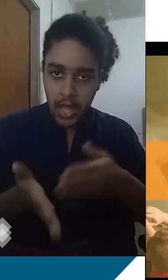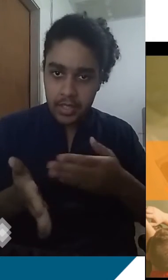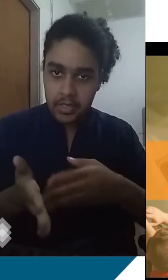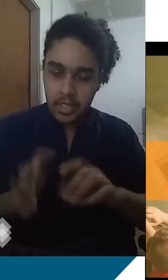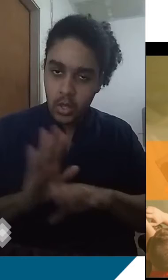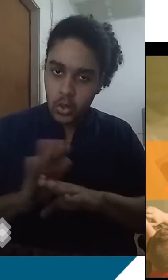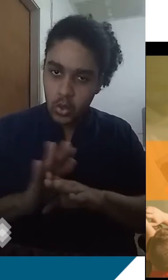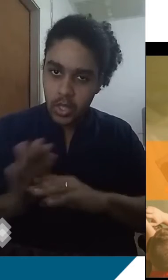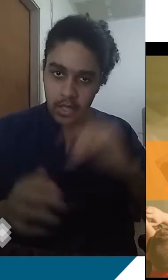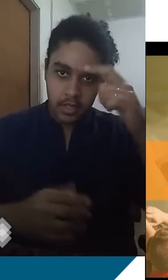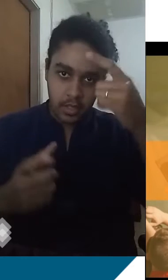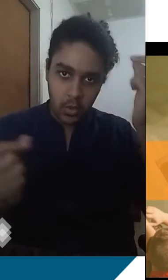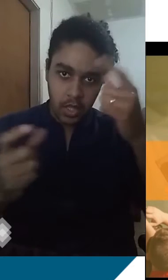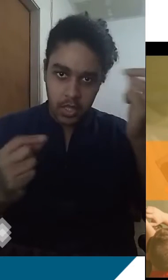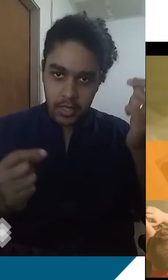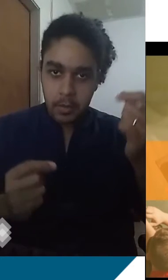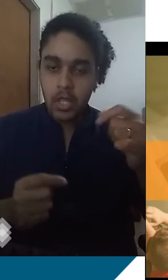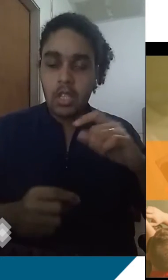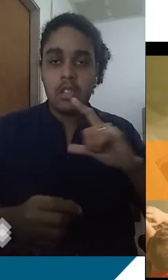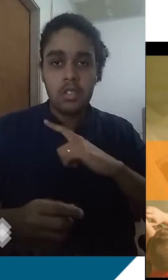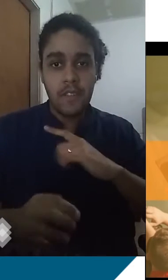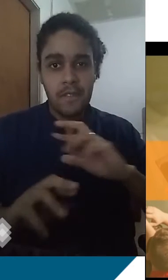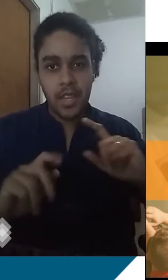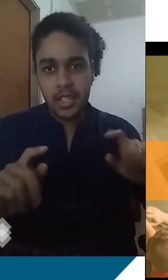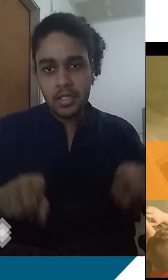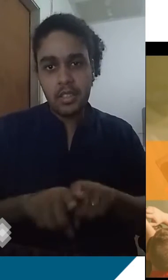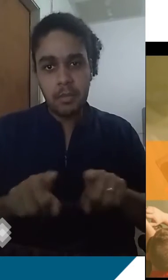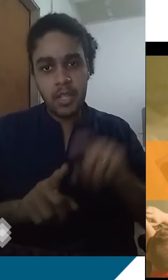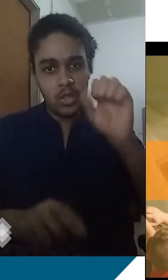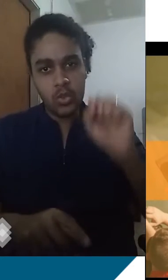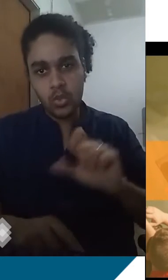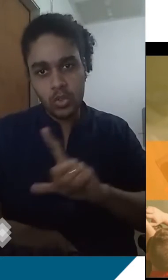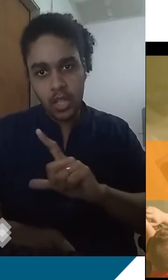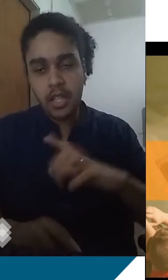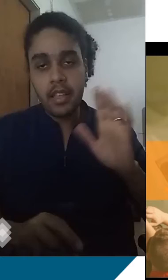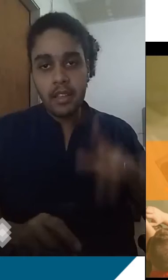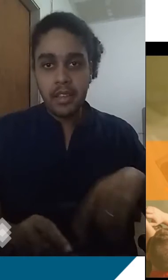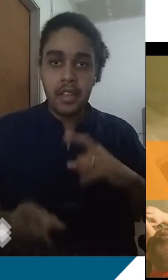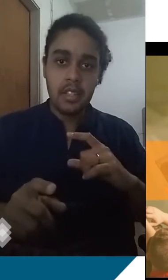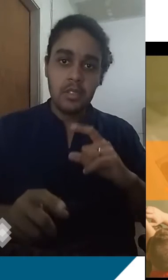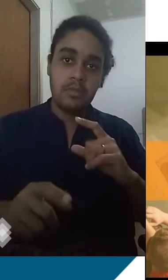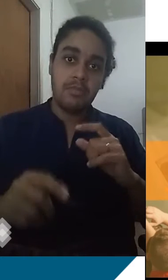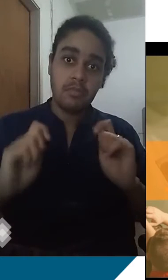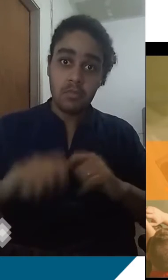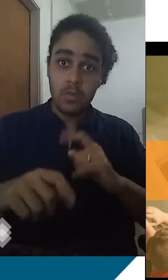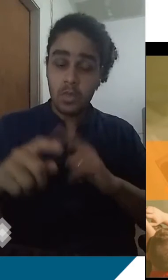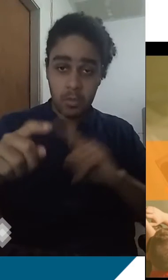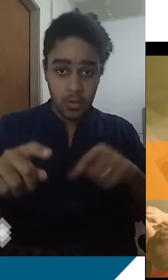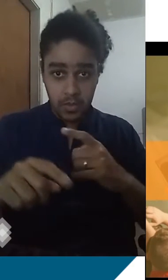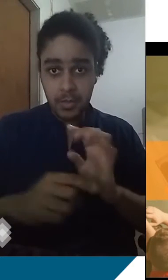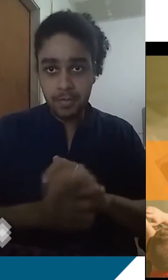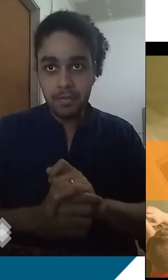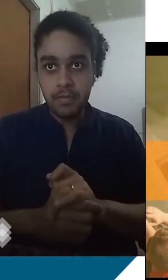caderno de orientação acadêmica tem uma listinha mais completa, inclusive incluindo não só as do Rio de Janeiro, mas também do Sudeste, que pode ser uma possibilidade para